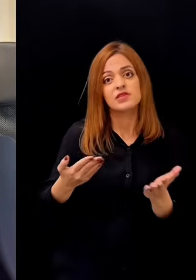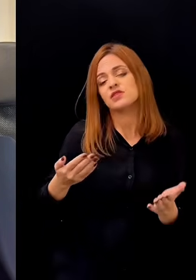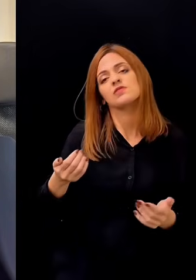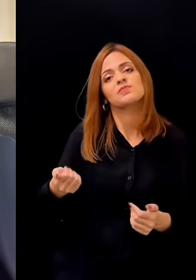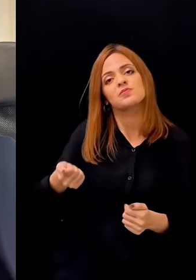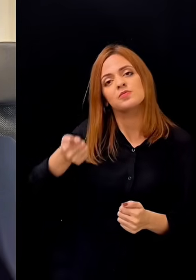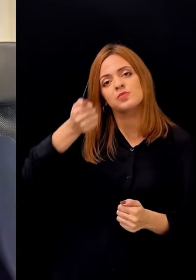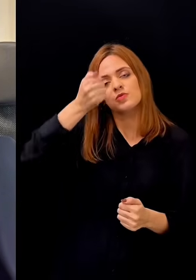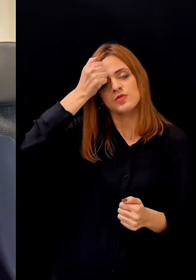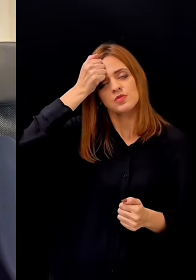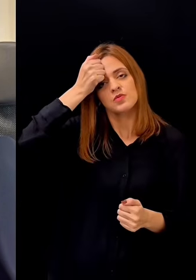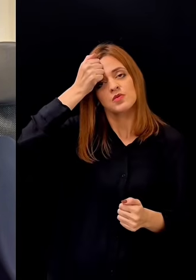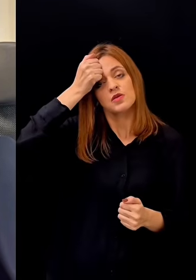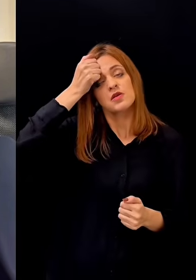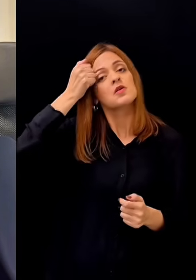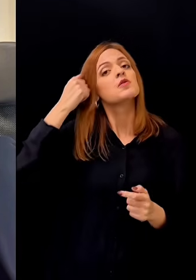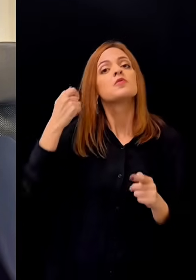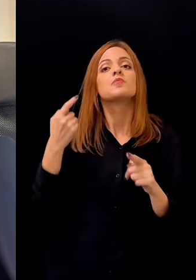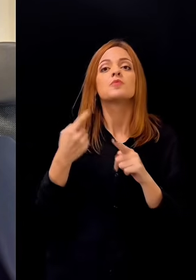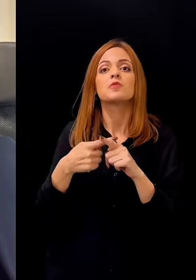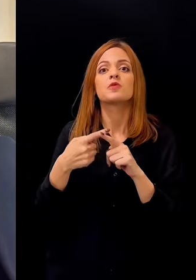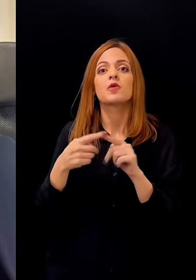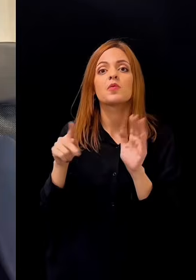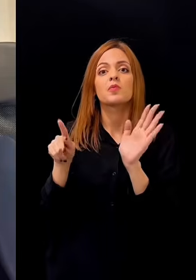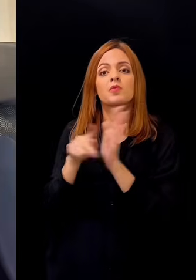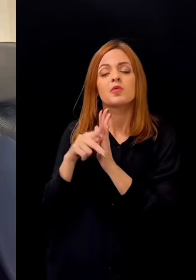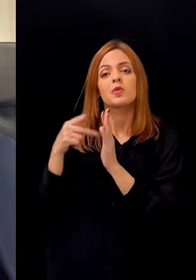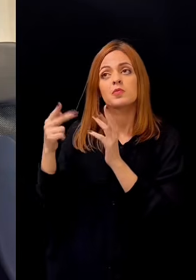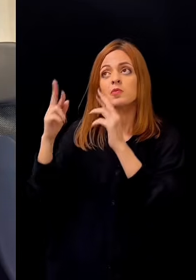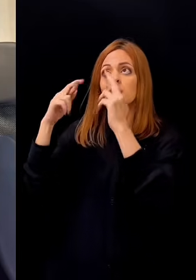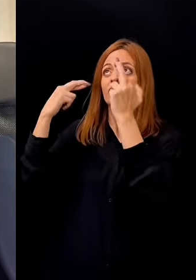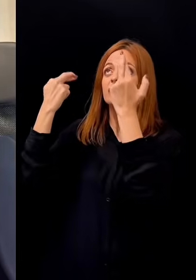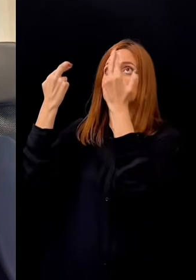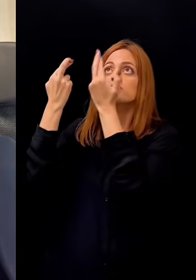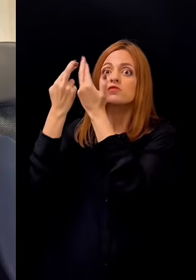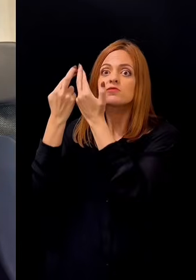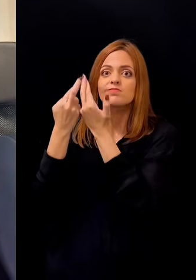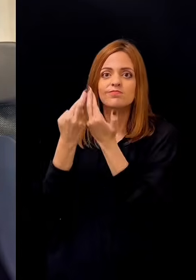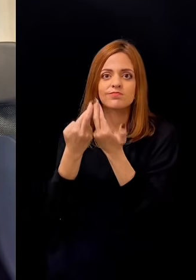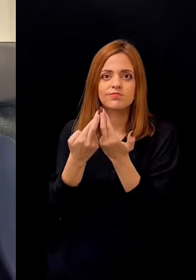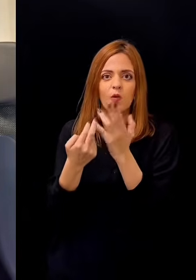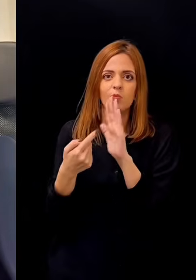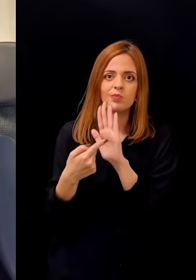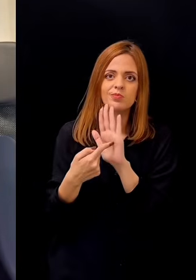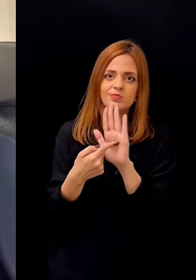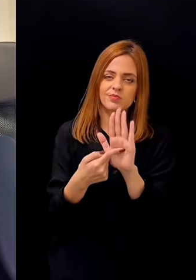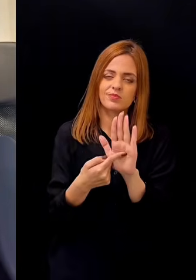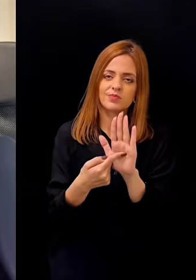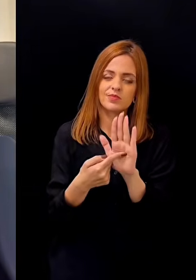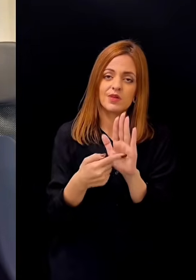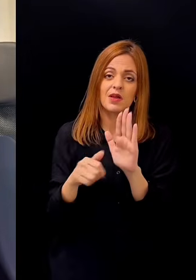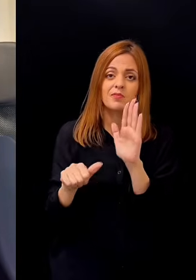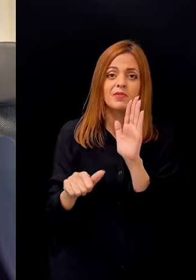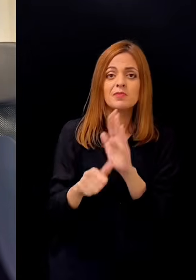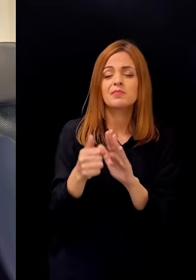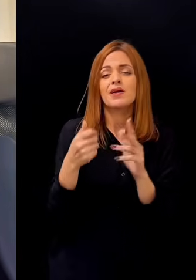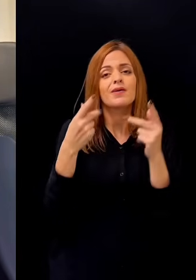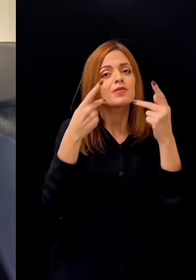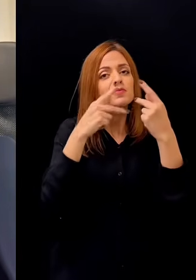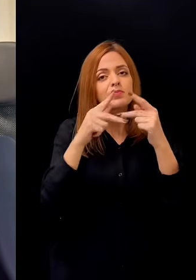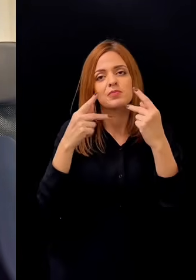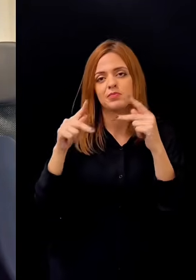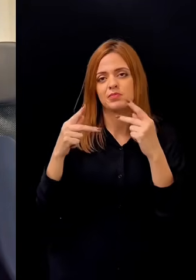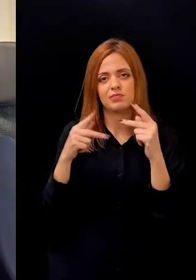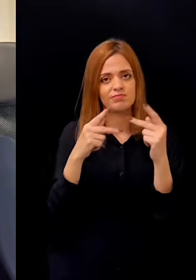Arrependei-vos, porque é chegado até vós o reino de Deus. Essa foi a primeira mensagem de